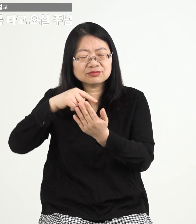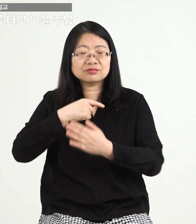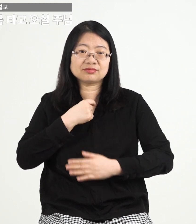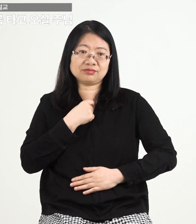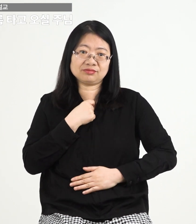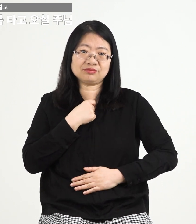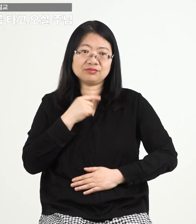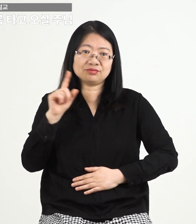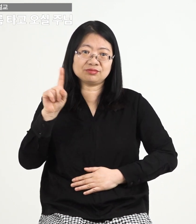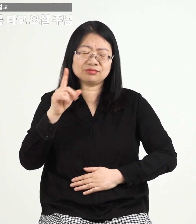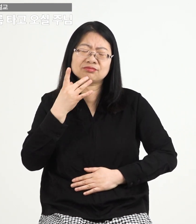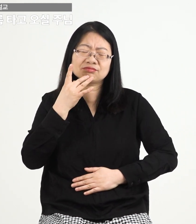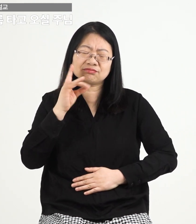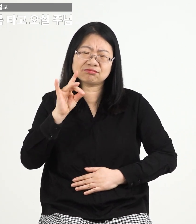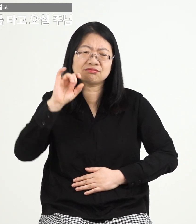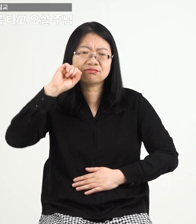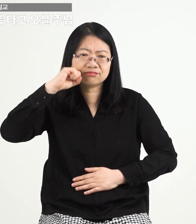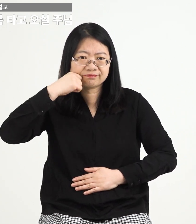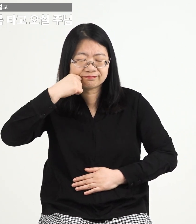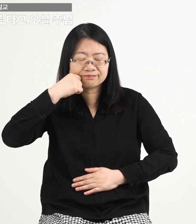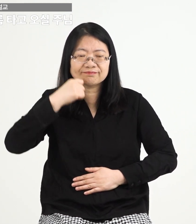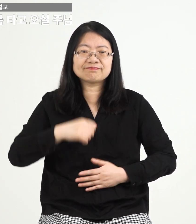읽으려니까 당연히 어렵죠.